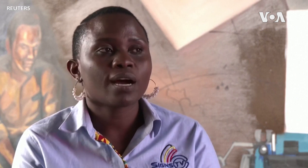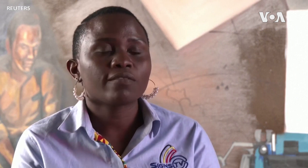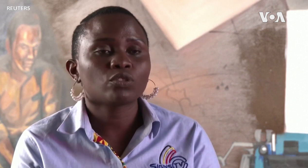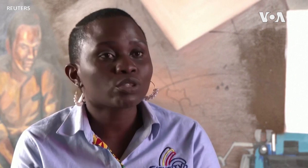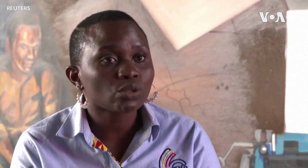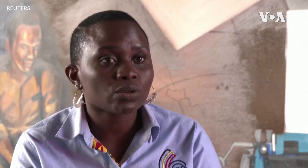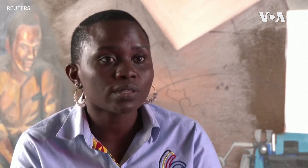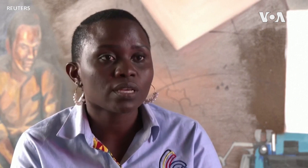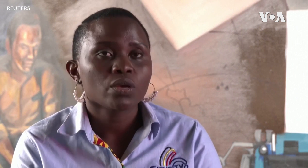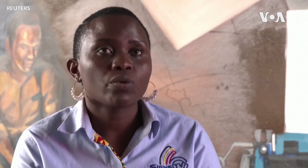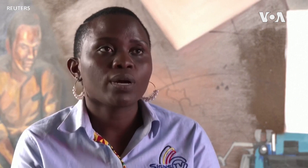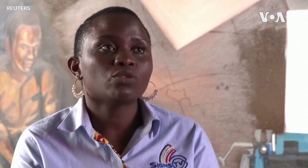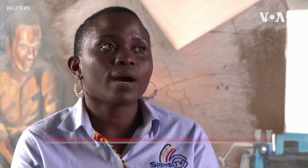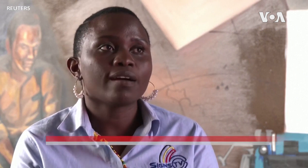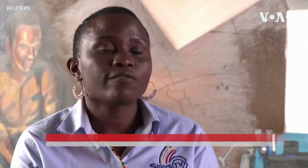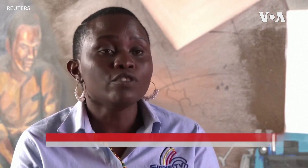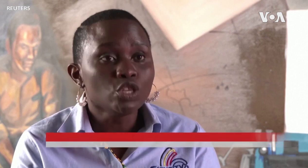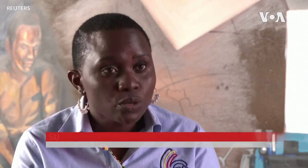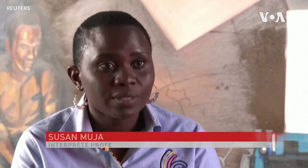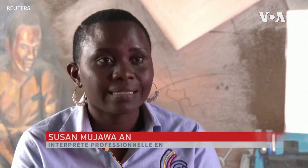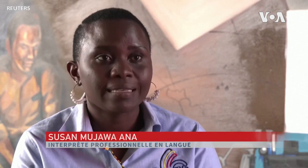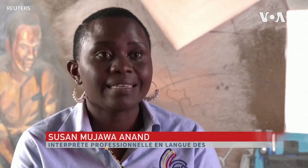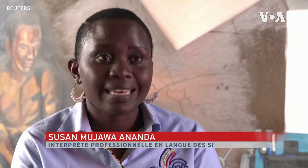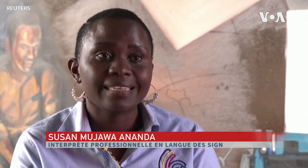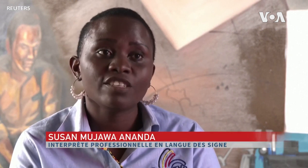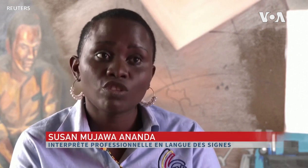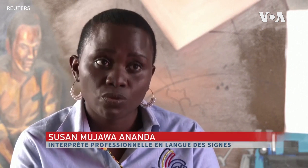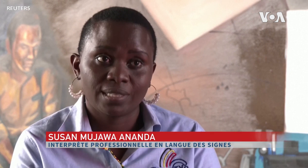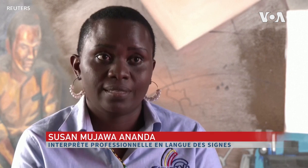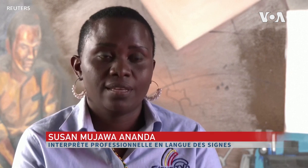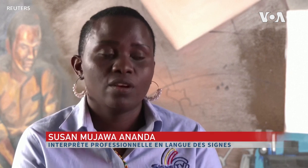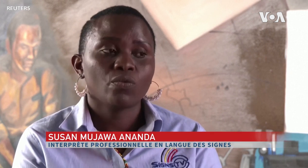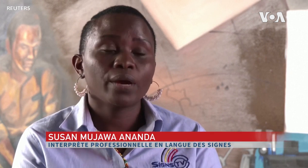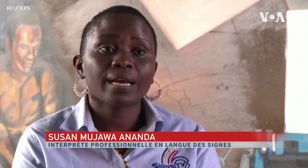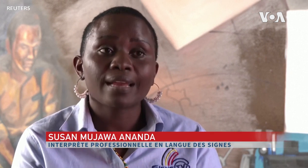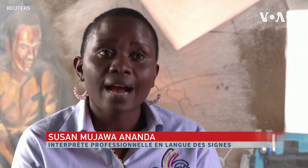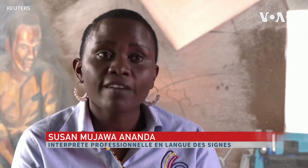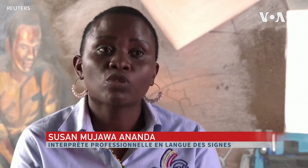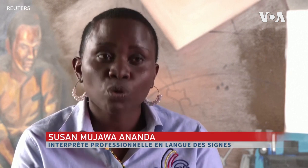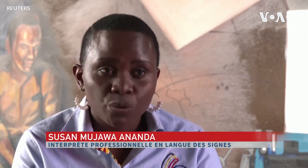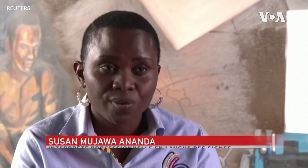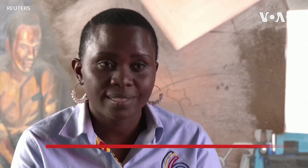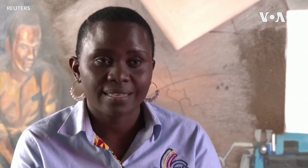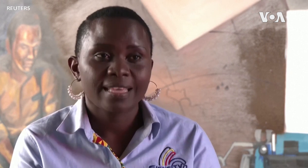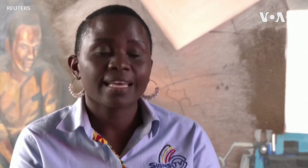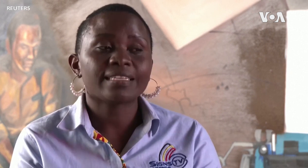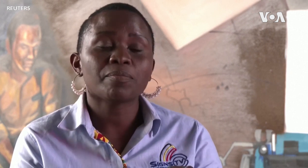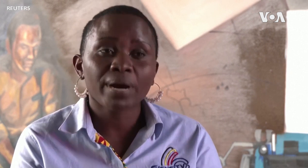avoir des sports, nous voulons avoir des talk shows, nous voulons avoir des nouvelles, des nouvelles quotidiennes où nous pouvons avoir des histoires qui ont un impact,